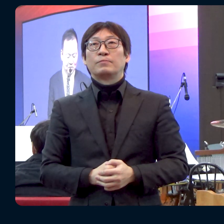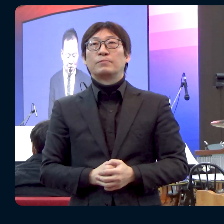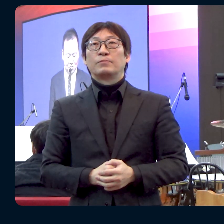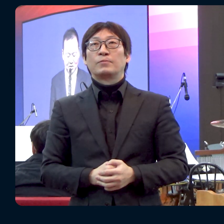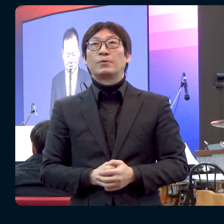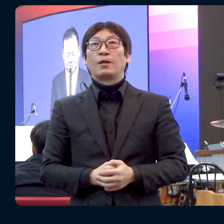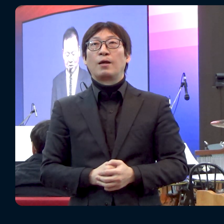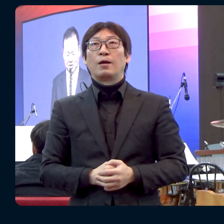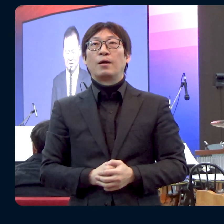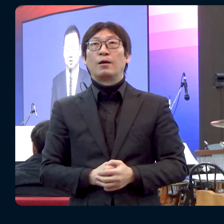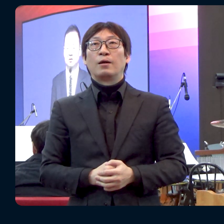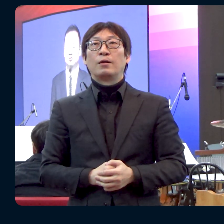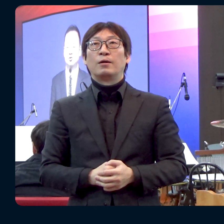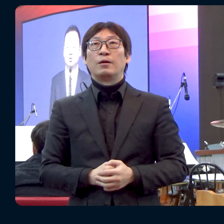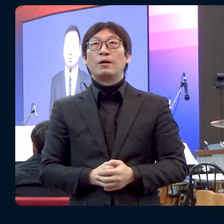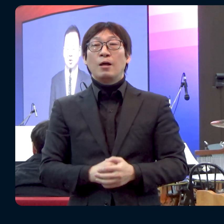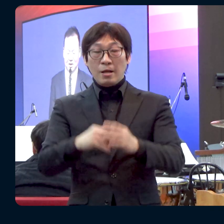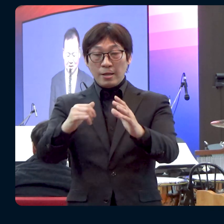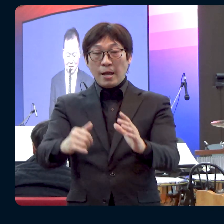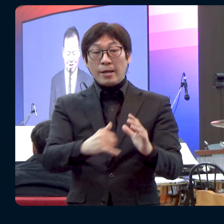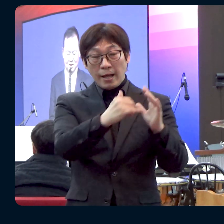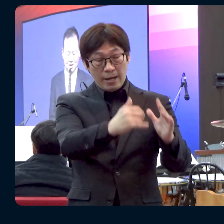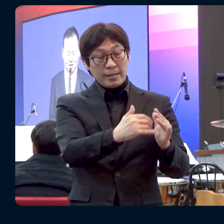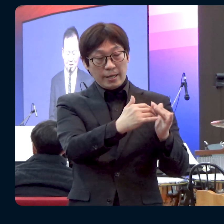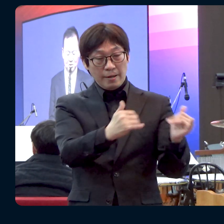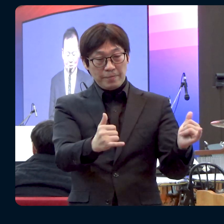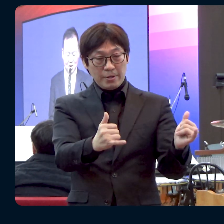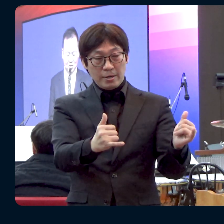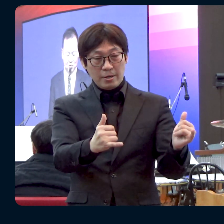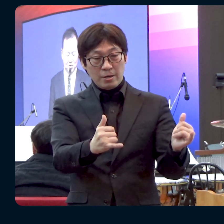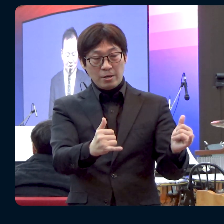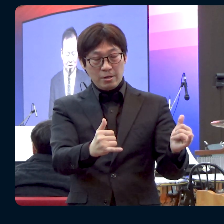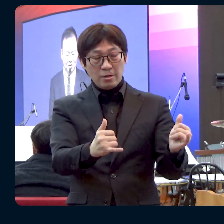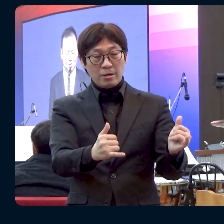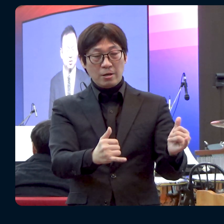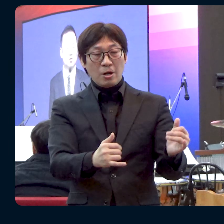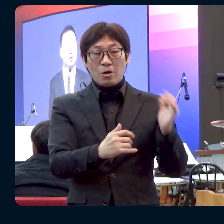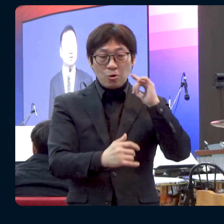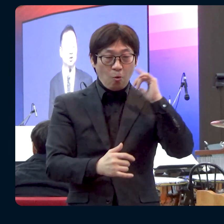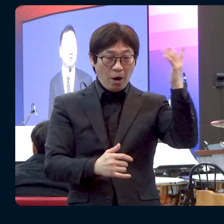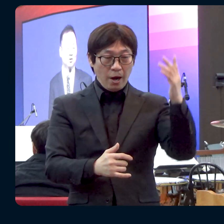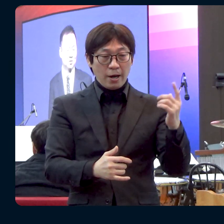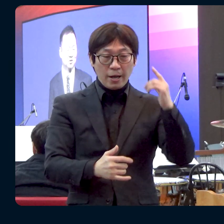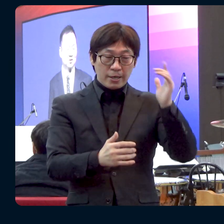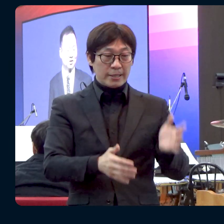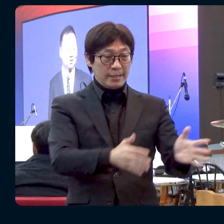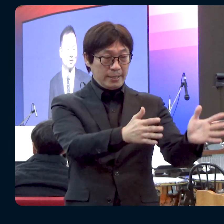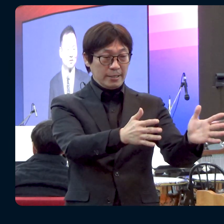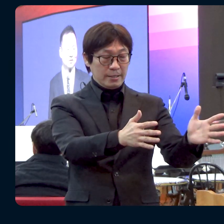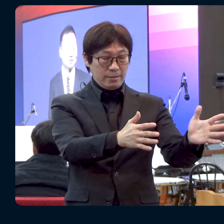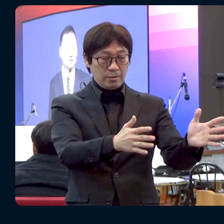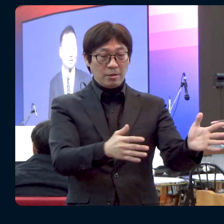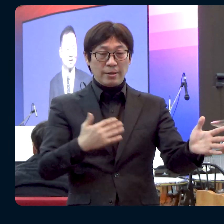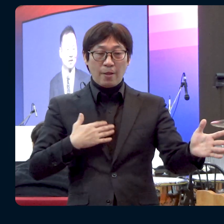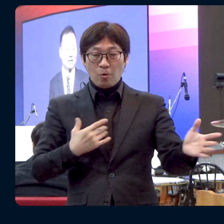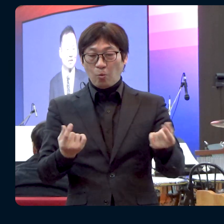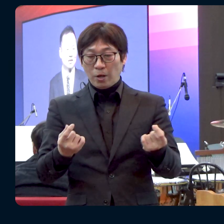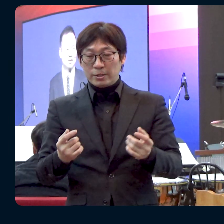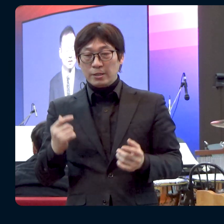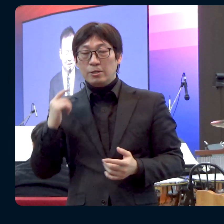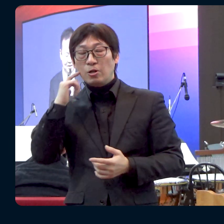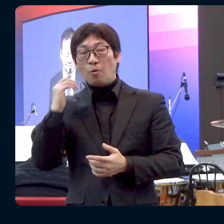세상 사람 모두가 귀하게 여기고 영광스럽게 여기는 그것을 우리도 똑같이 좋아하고 귀하게 여기고 영광스럽게